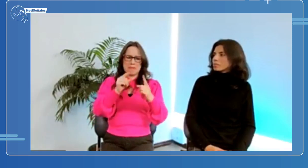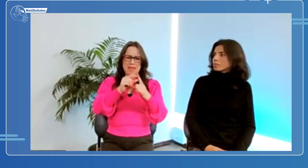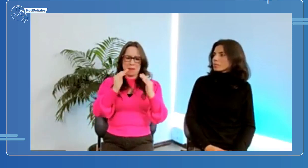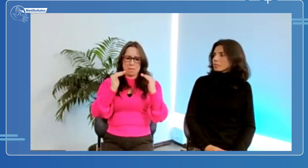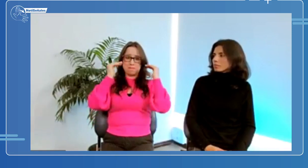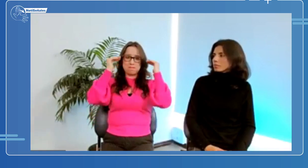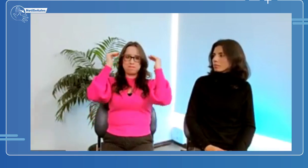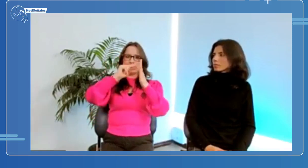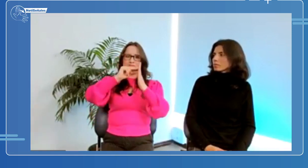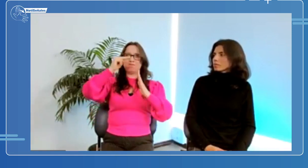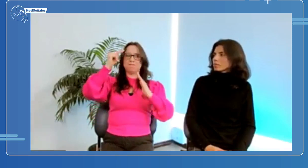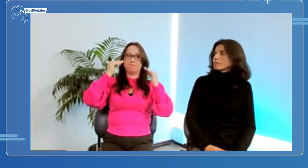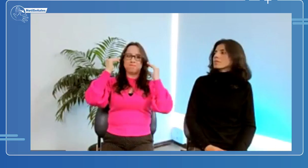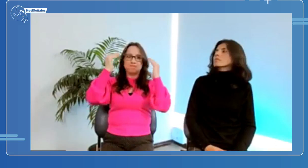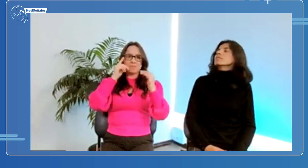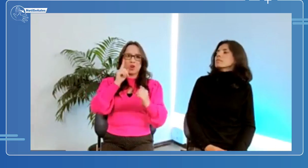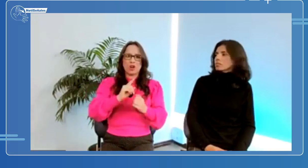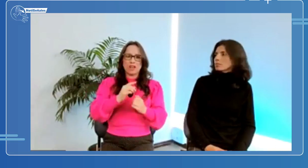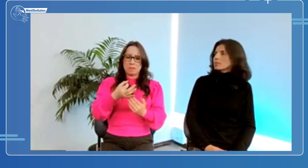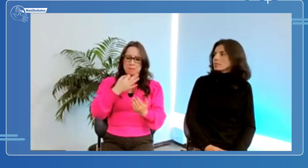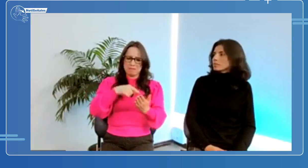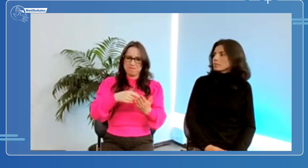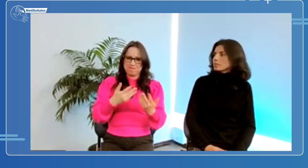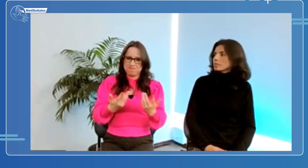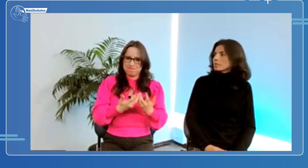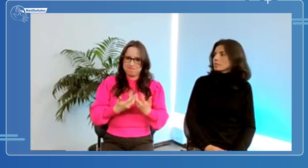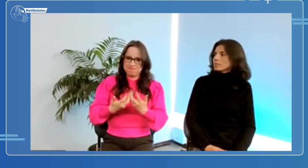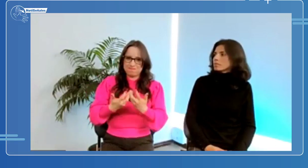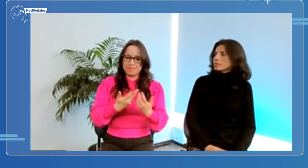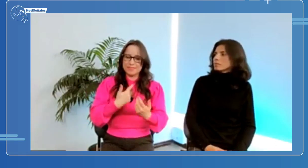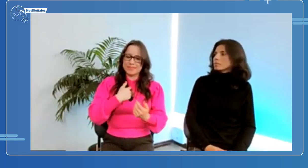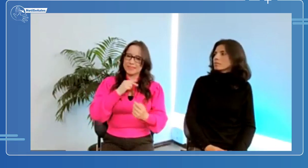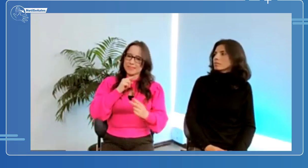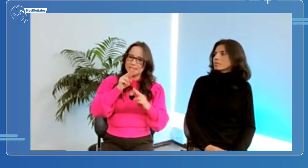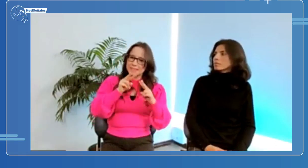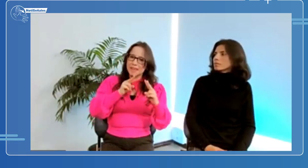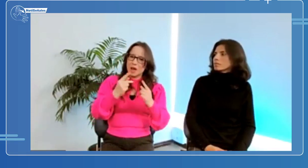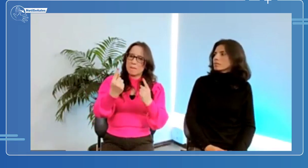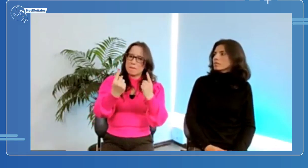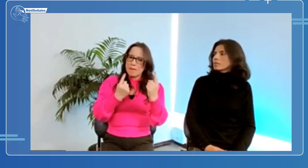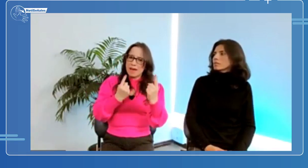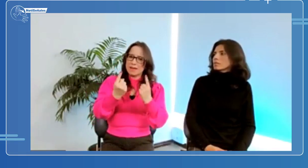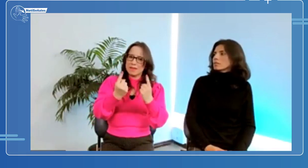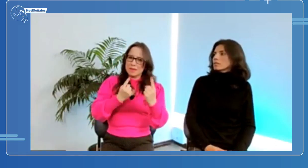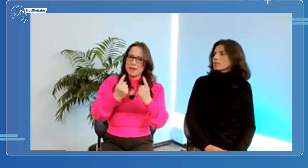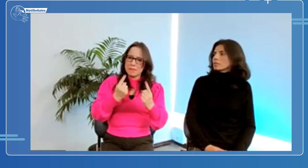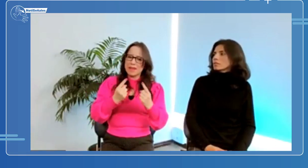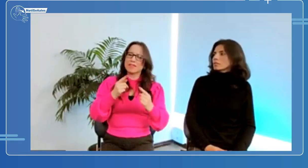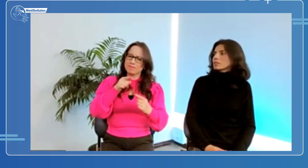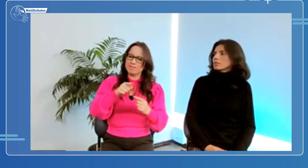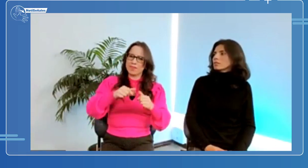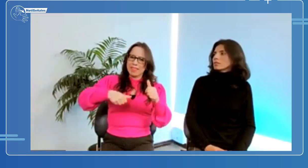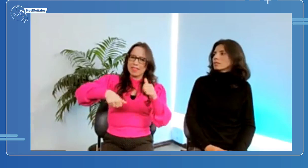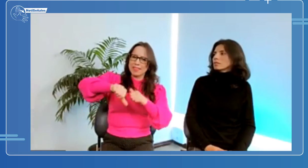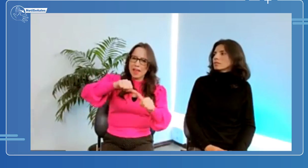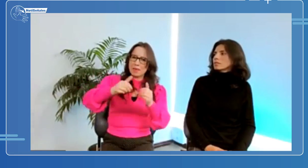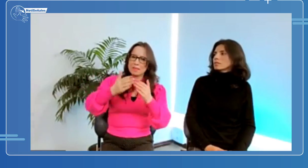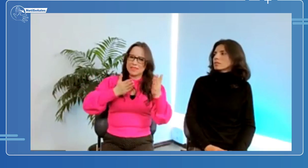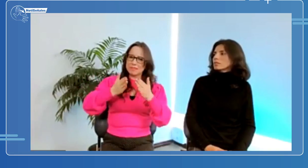a dónde voy, ¿sí? Estas palabras son muy técnicas, son conceptos muy elevados, y pues entonces en